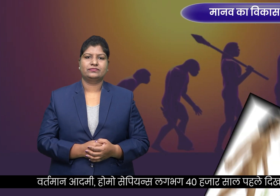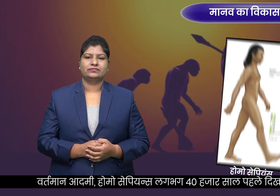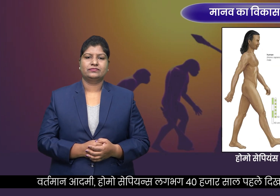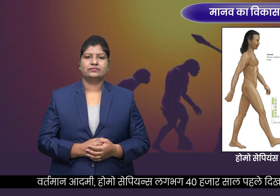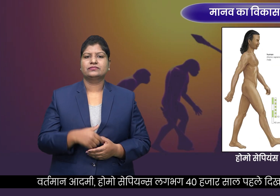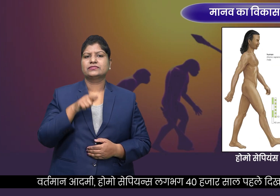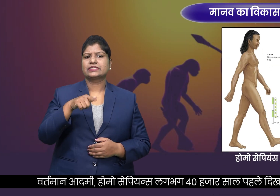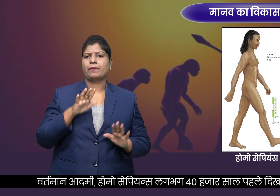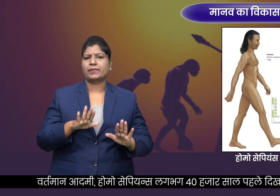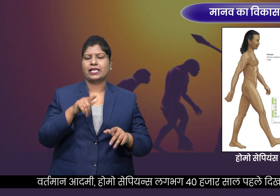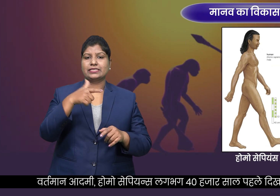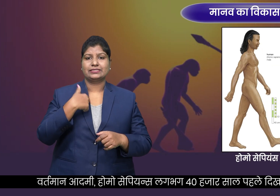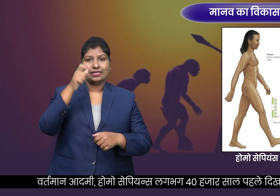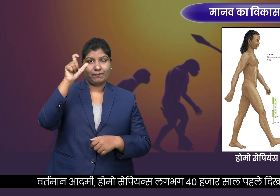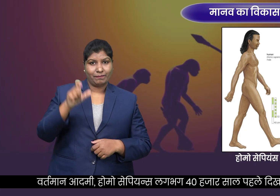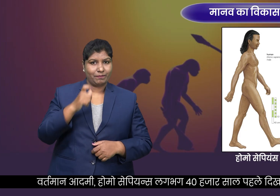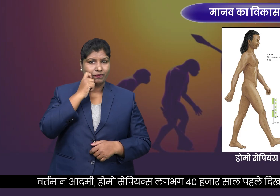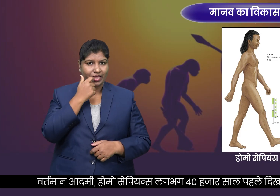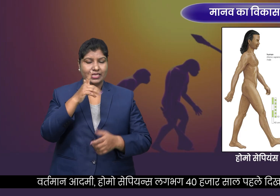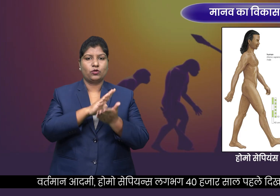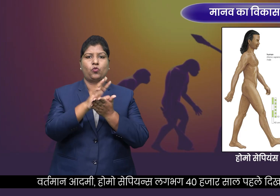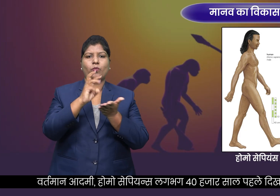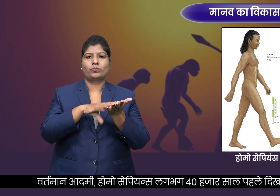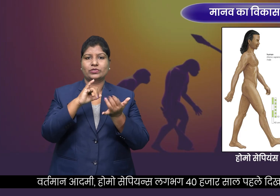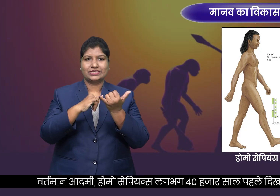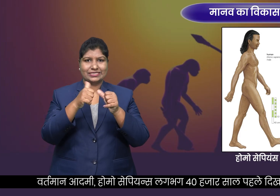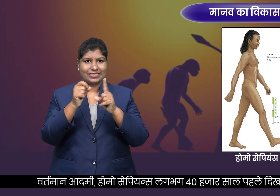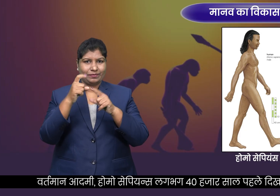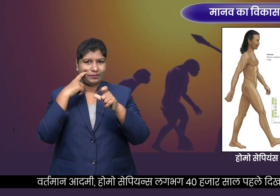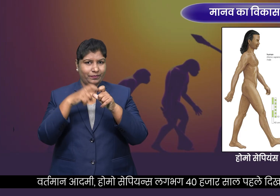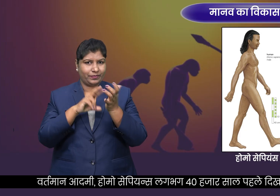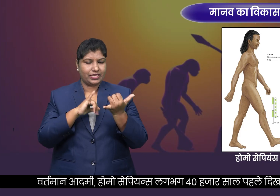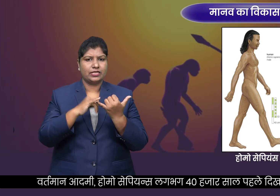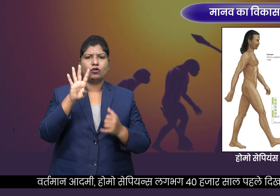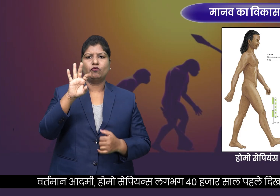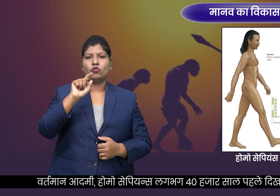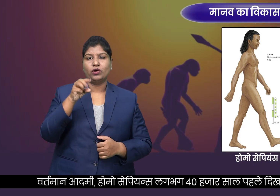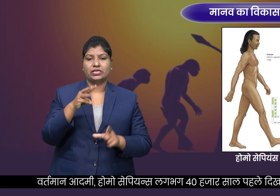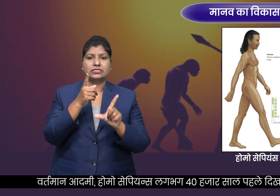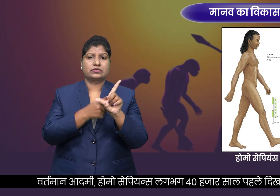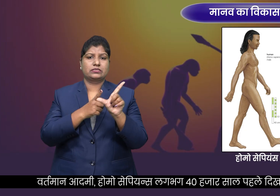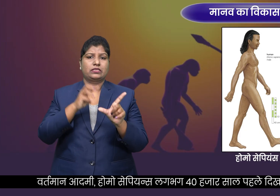वर्तमान आदमी होमो सेपियंस लगभग 40,000 साल पहले दिखाई दिया था।